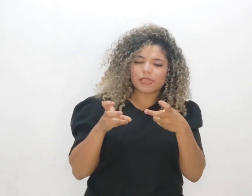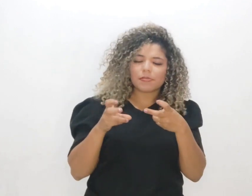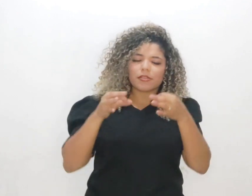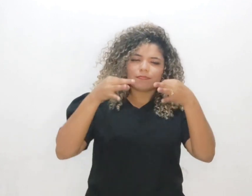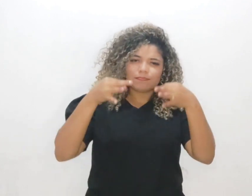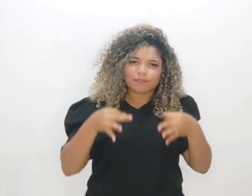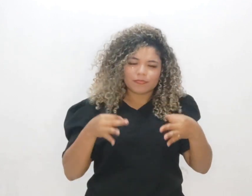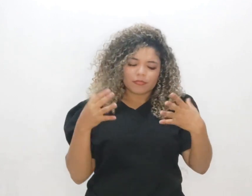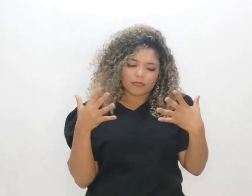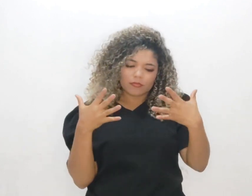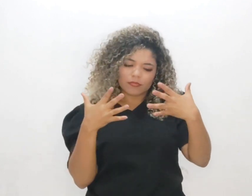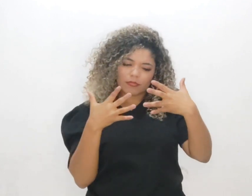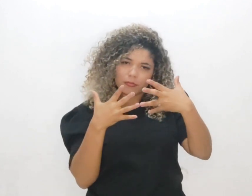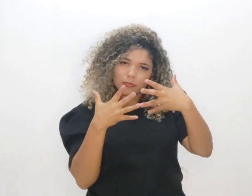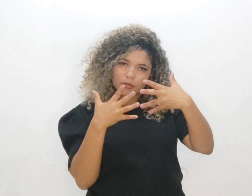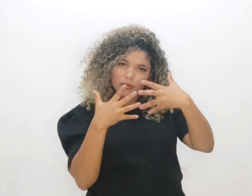sendo ocupados.